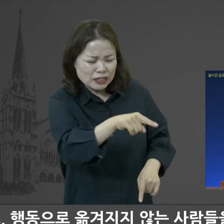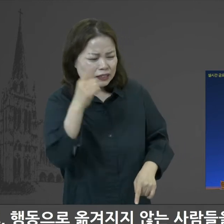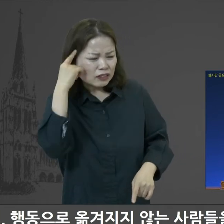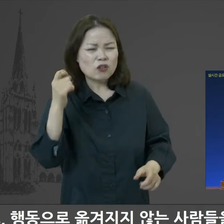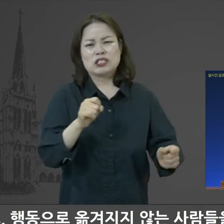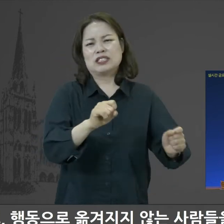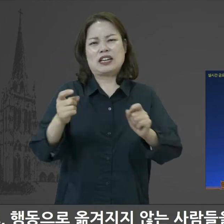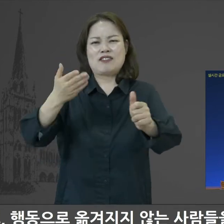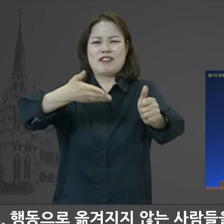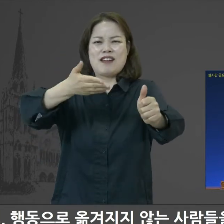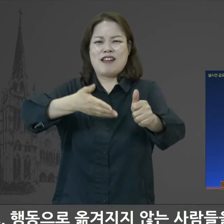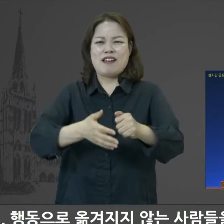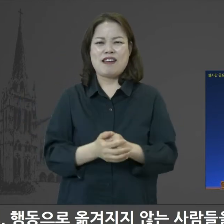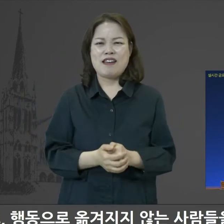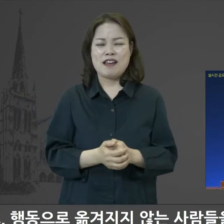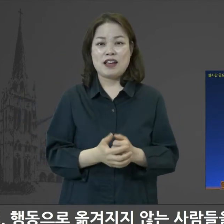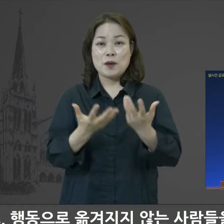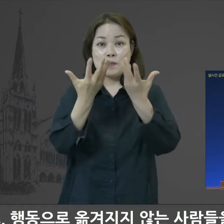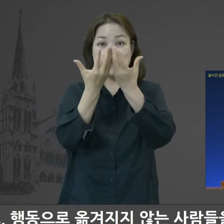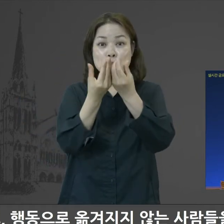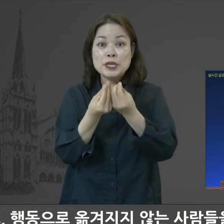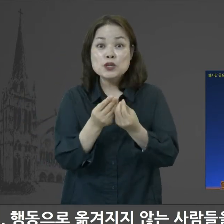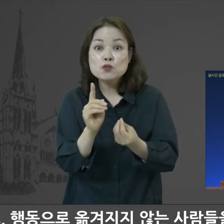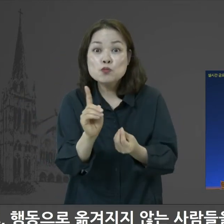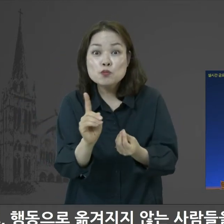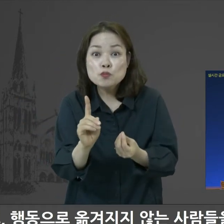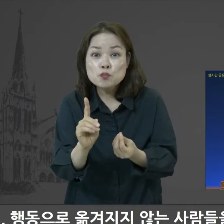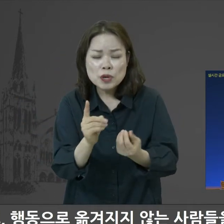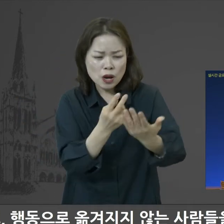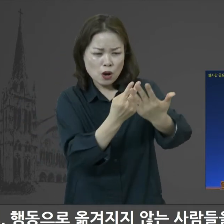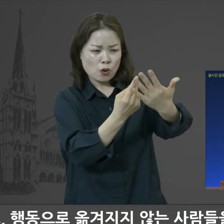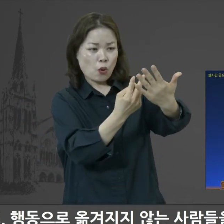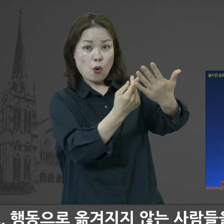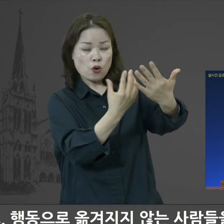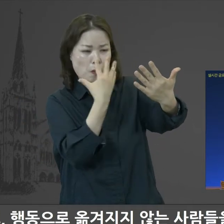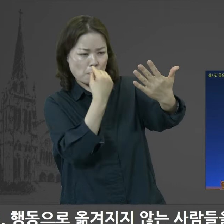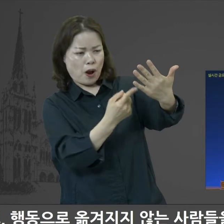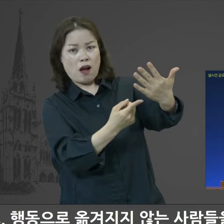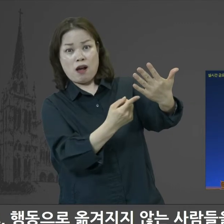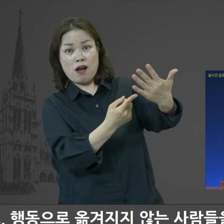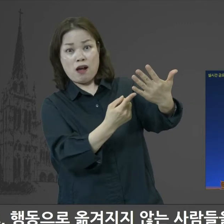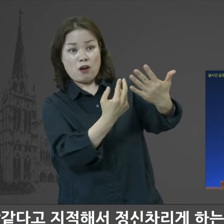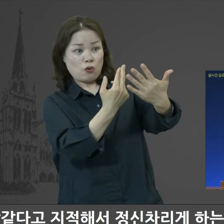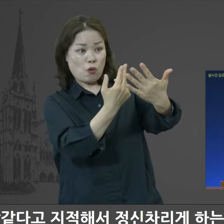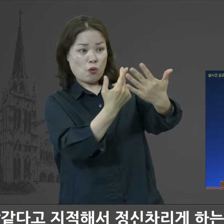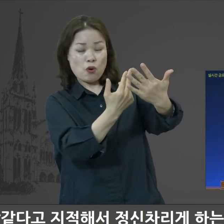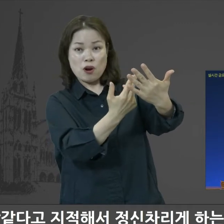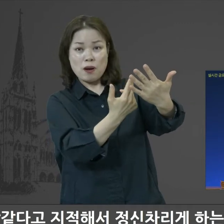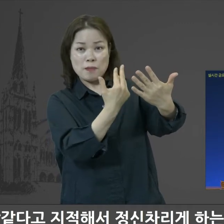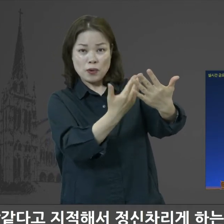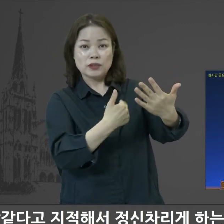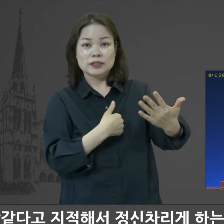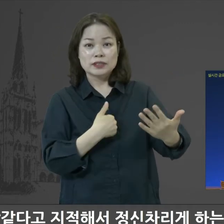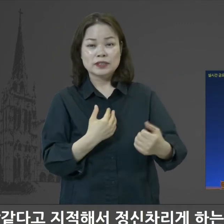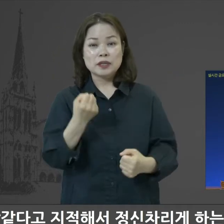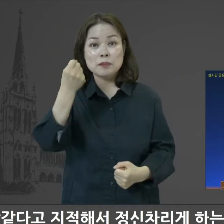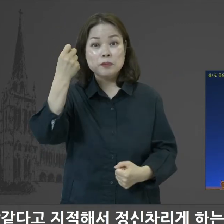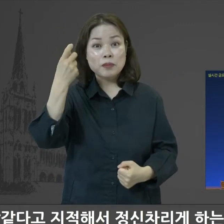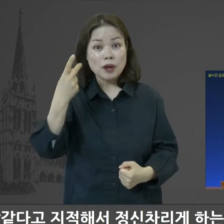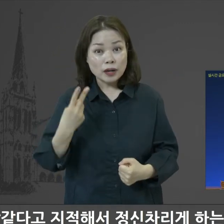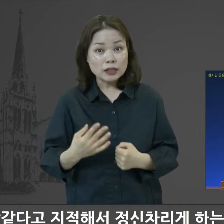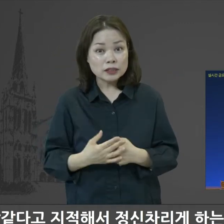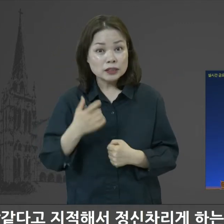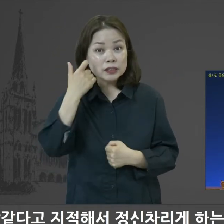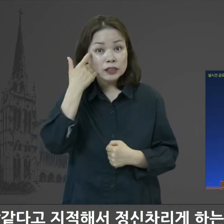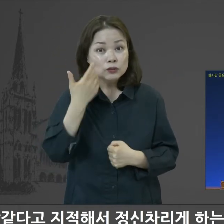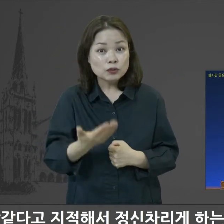차리게 해주는 겁니다. 그 비유를 뭐라고 얘기하냐면 거울을 보는 사람 같다 이렇게 얘기하고 겁니다. 자, 제가 좀 몇 가지 질문을, 쉬운